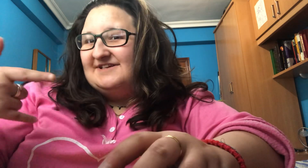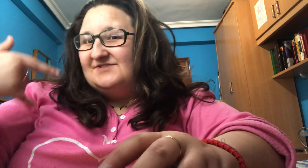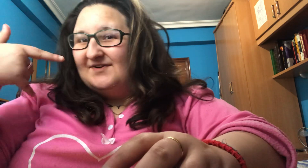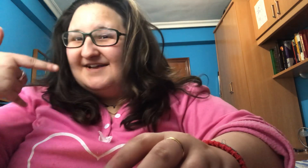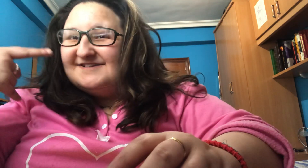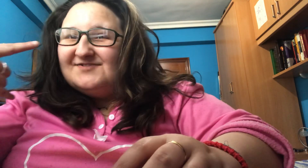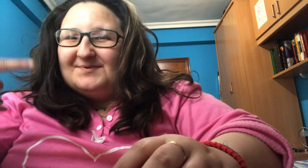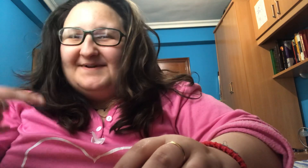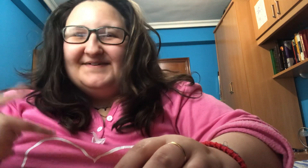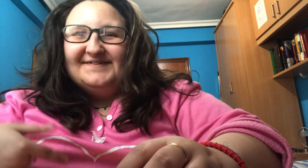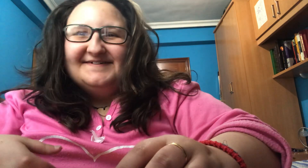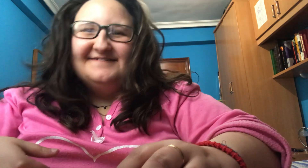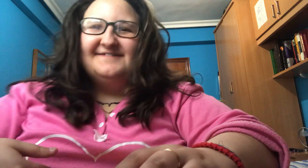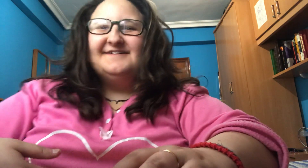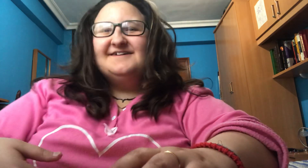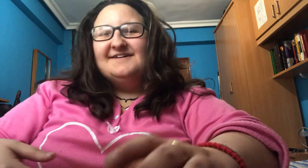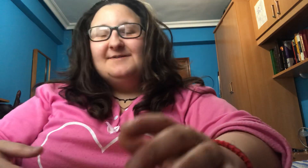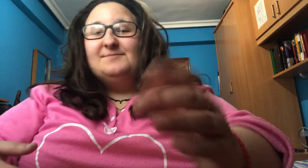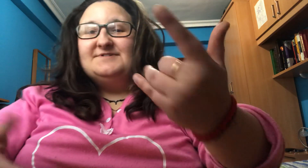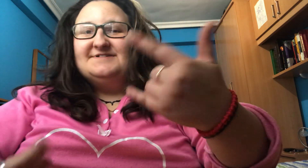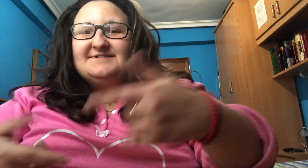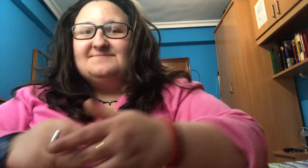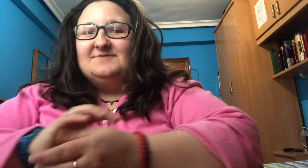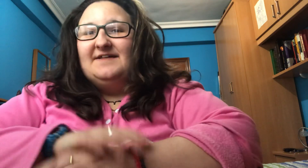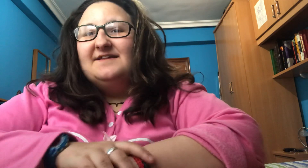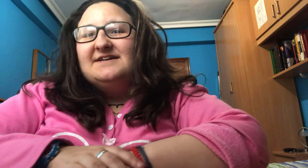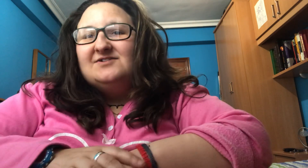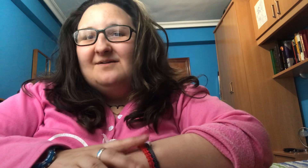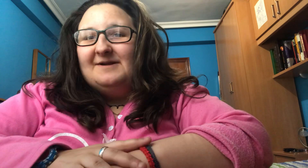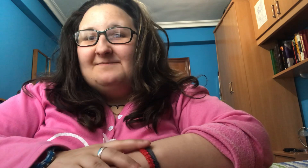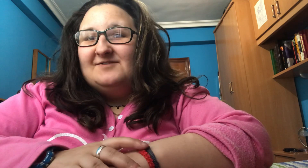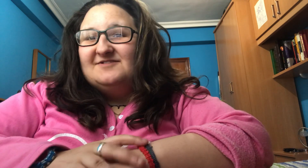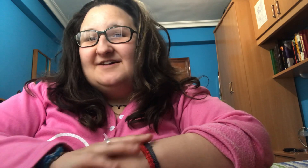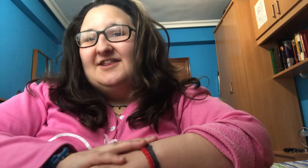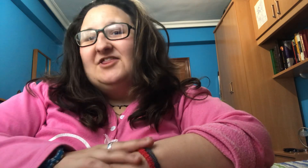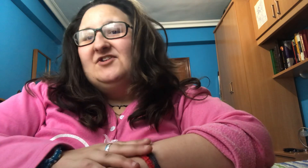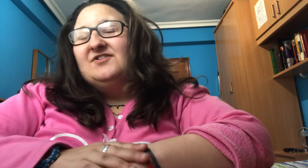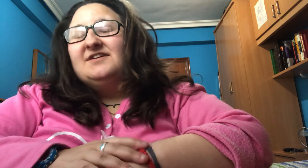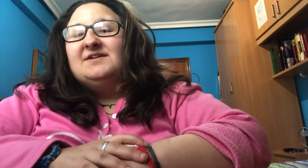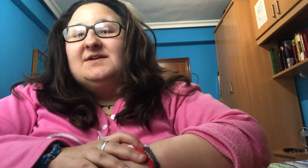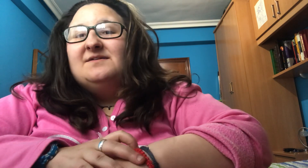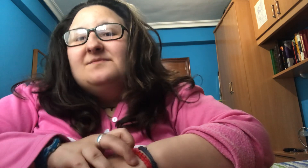¿Te suena esto, hermano? Pues voy a dedicárselo a mi hermano esta canción y